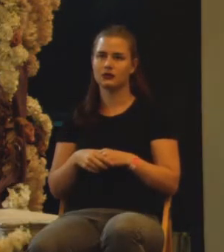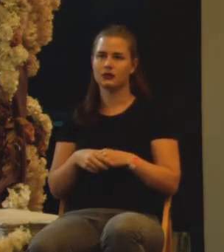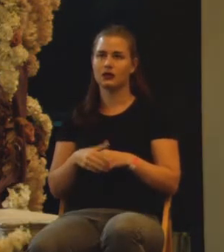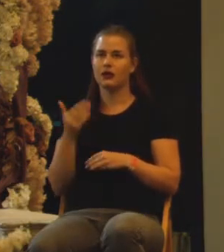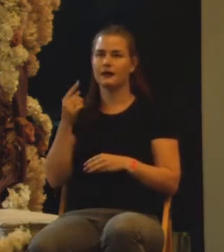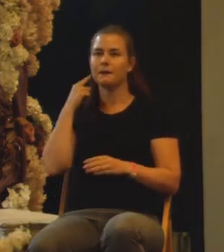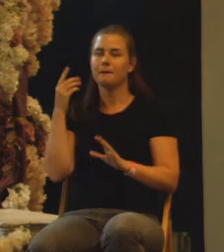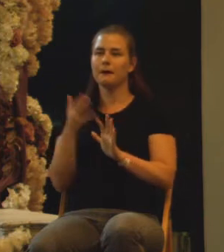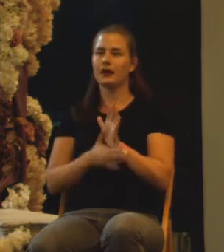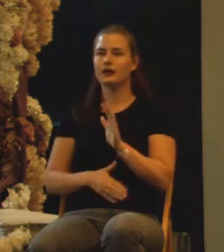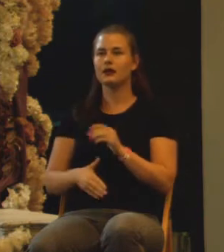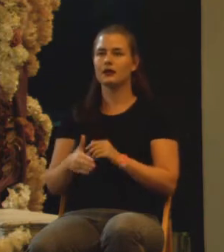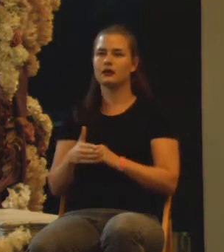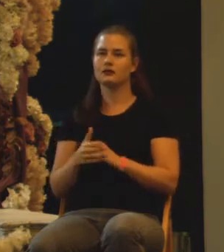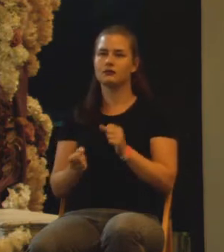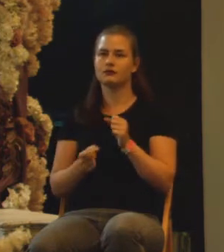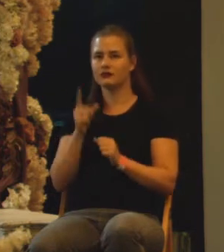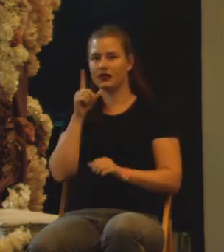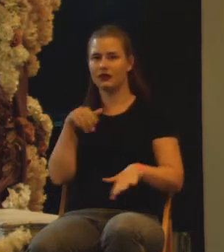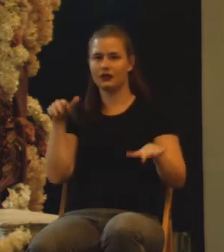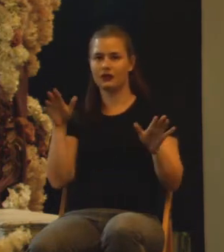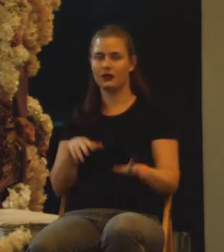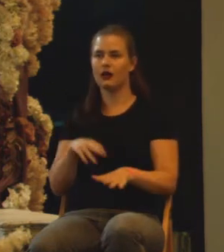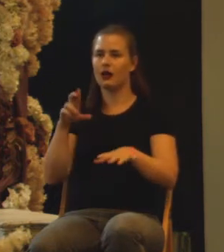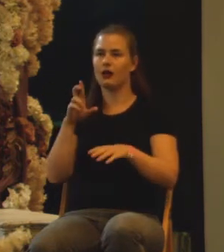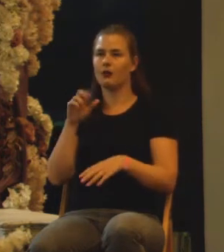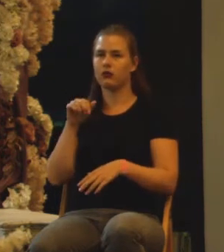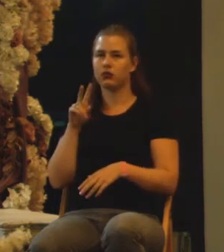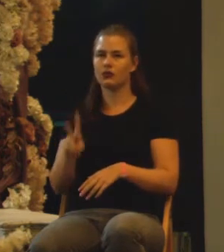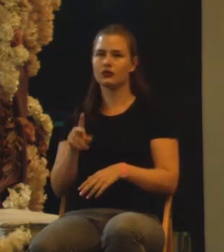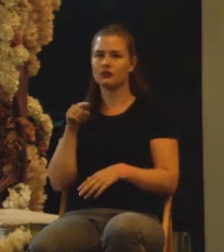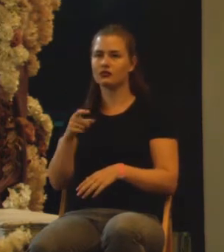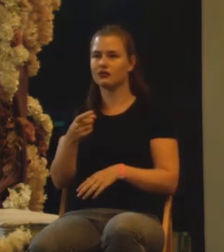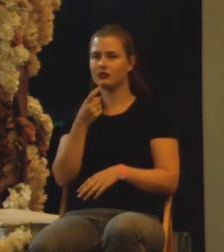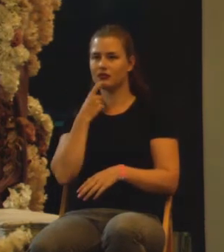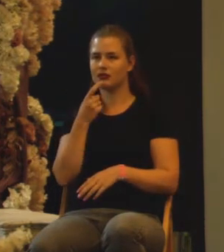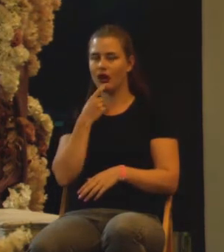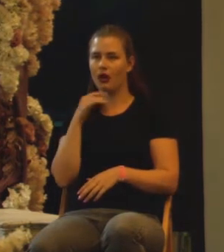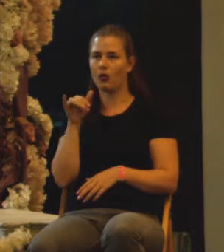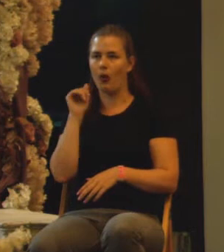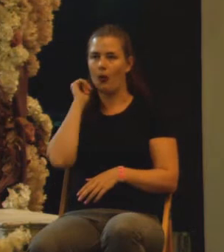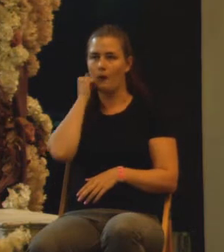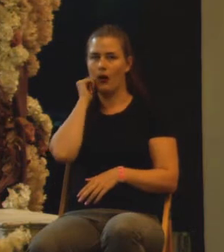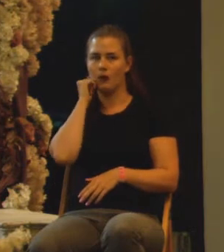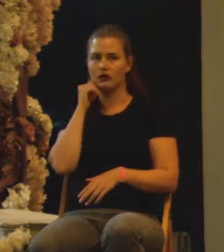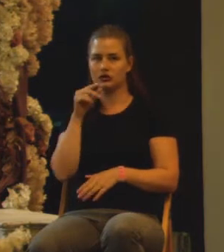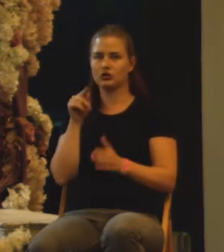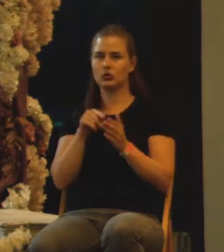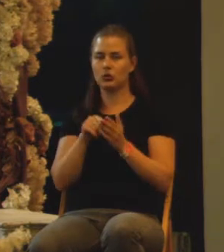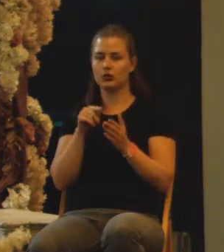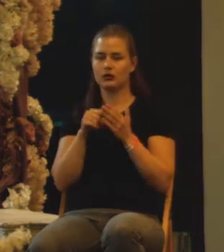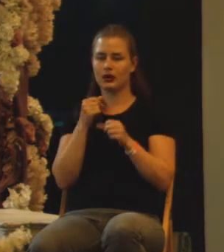Вы понимаете, летит ворона, пукнула, тут яйца у бабушки куры